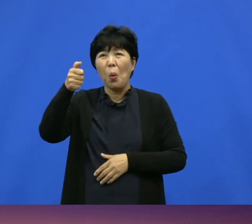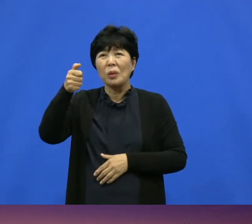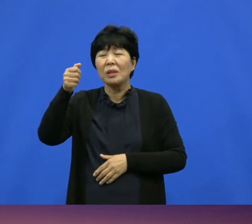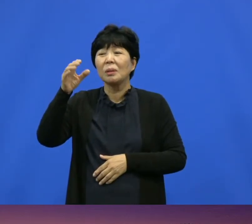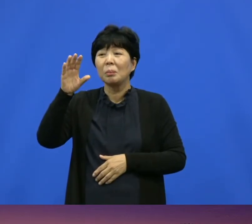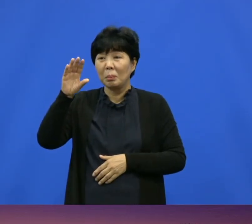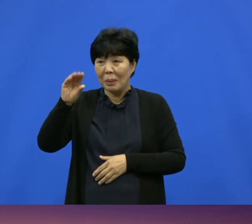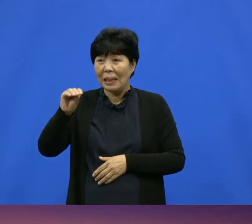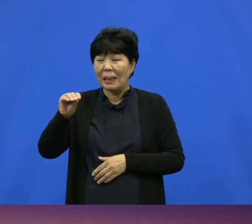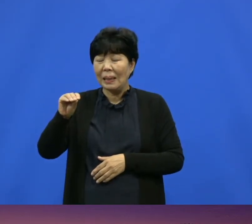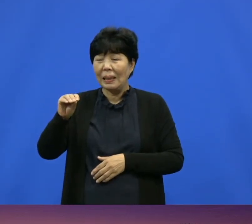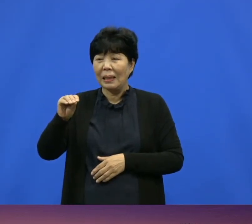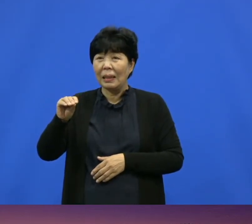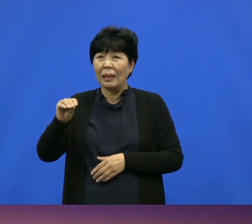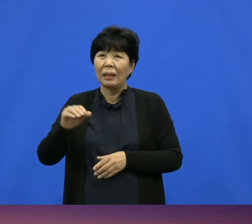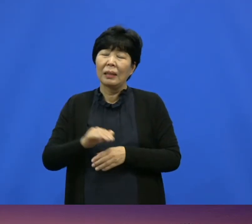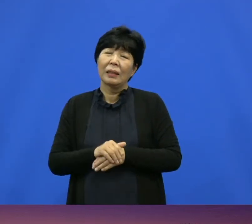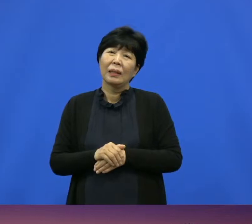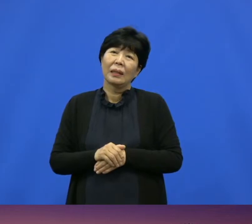완전히 그냥